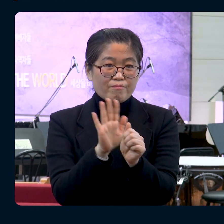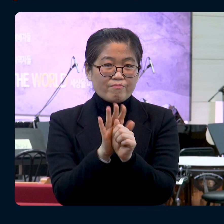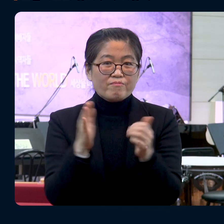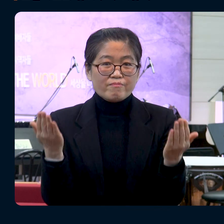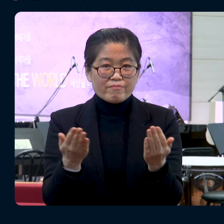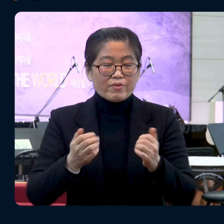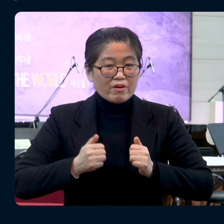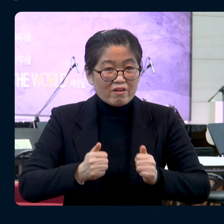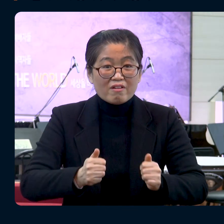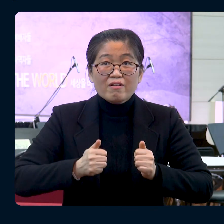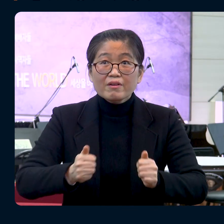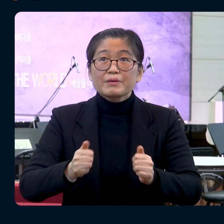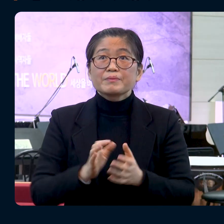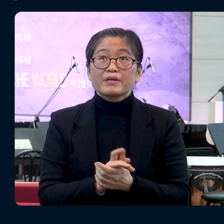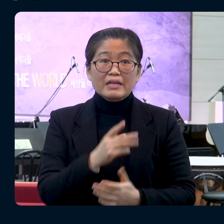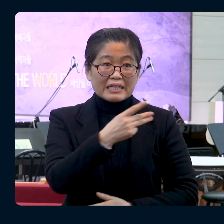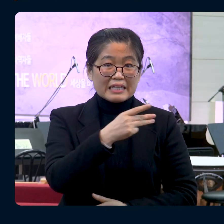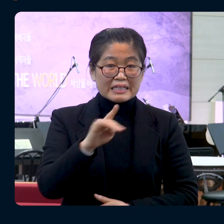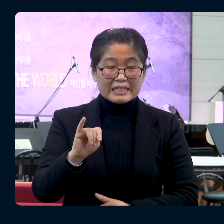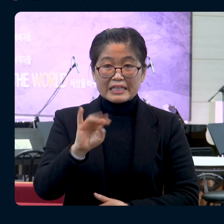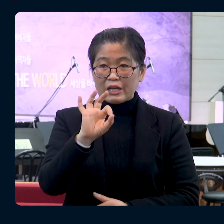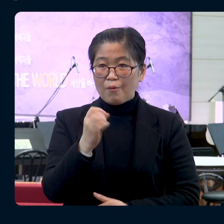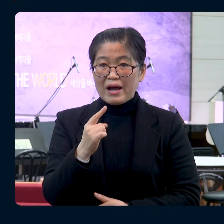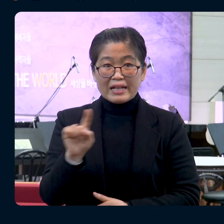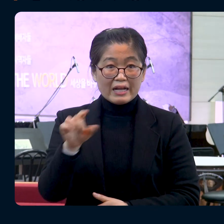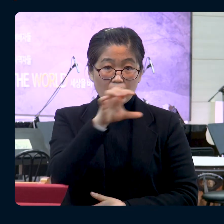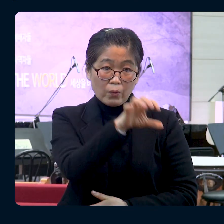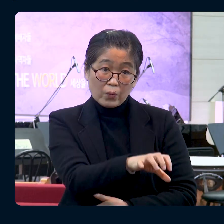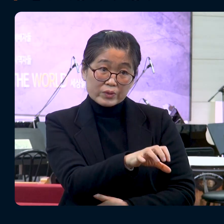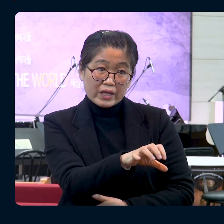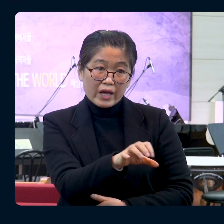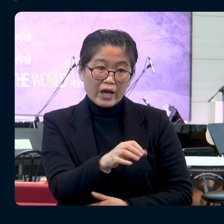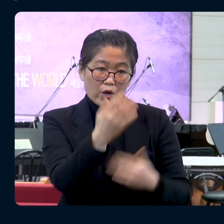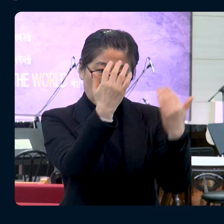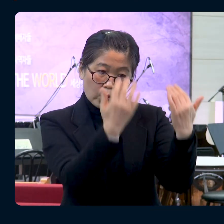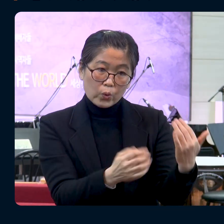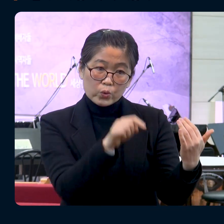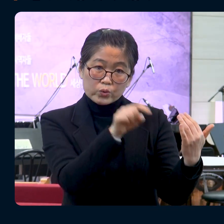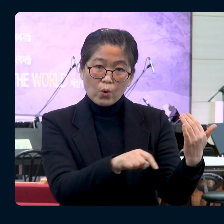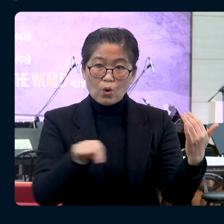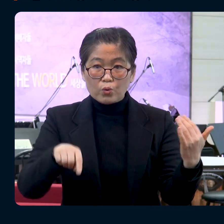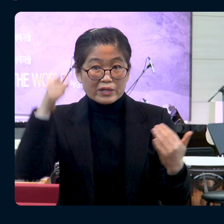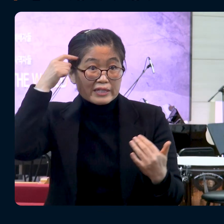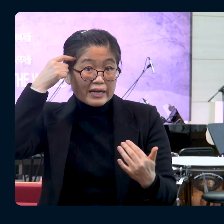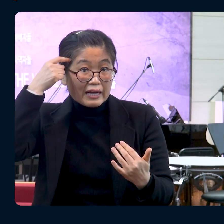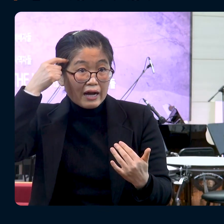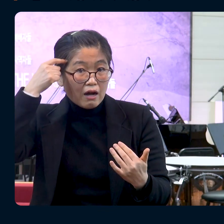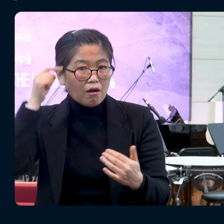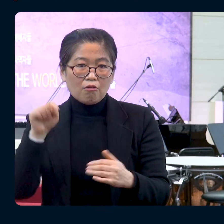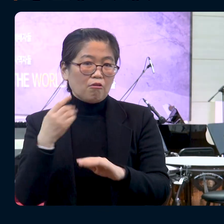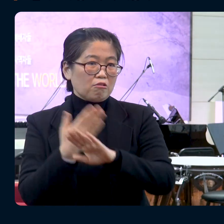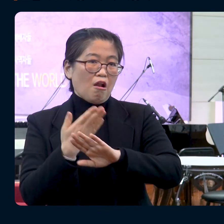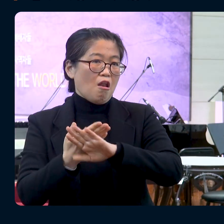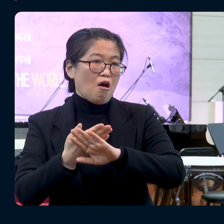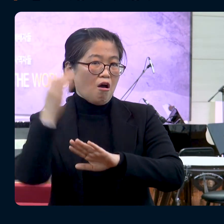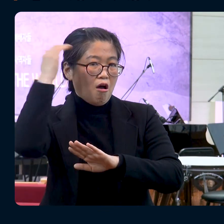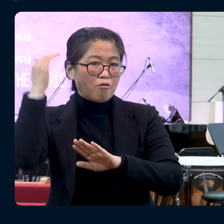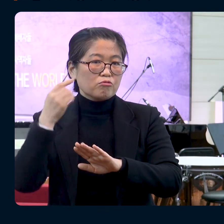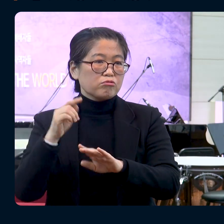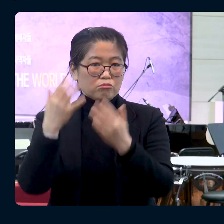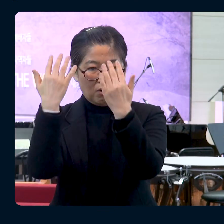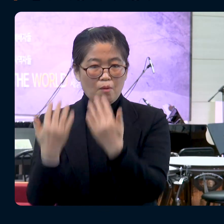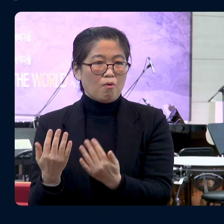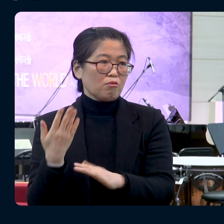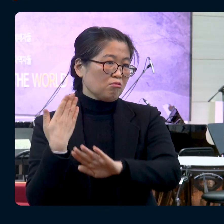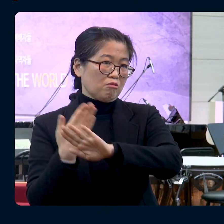교도소 사역을 할 수 있었던 것은요, 이 티와나에 있는 그 멕시코 교도소가 우리가 생각하는 교도소하고 또 달라요. 한국